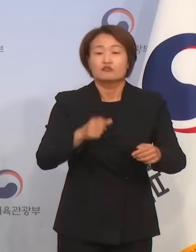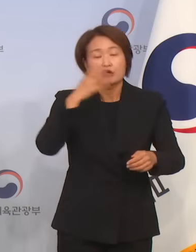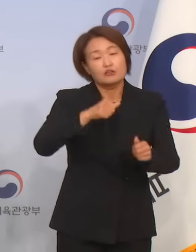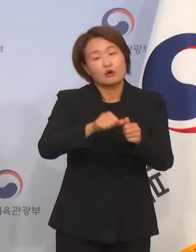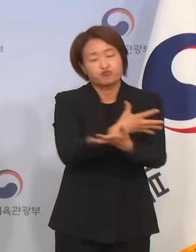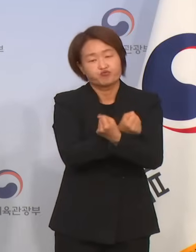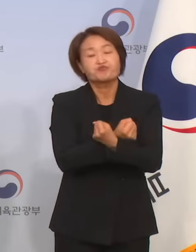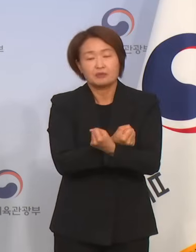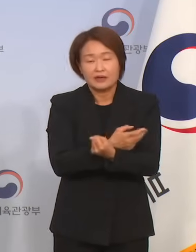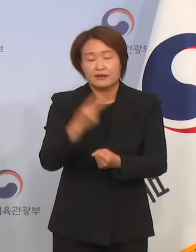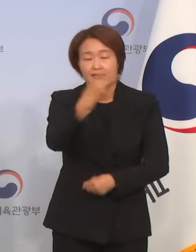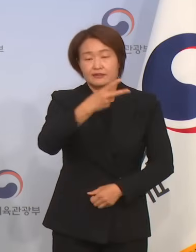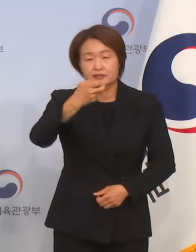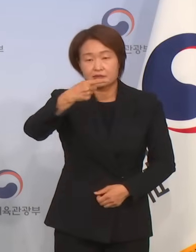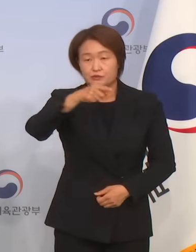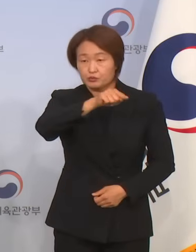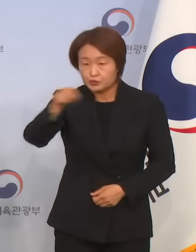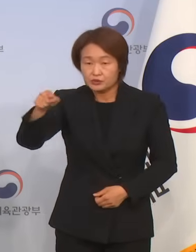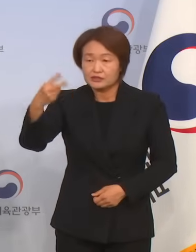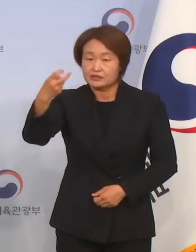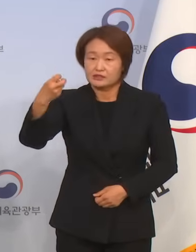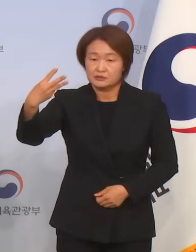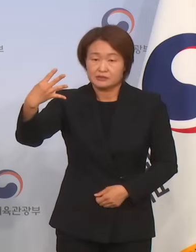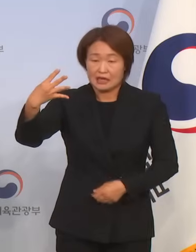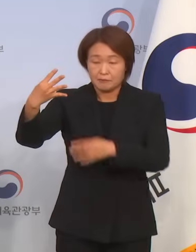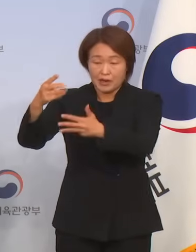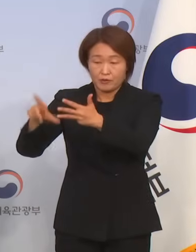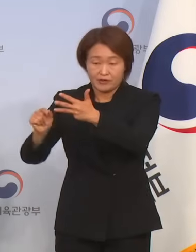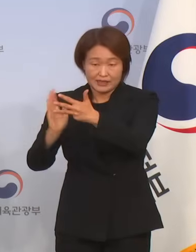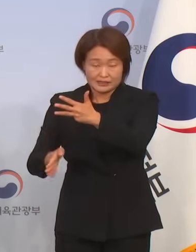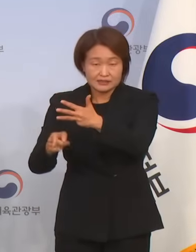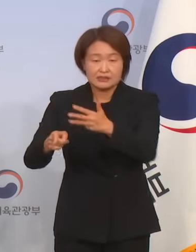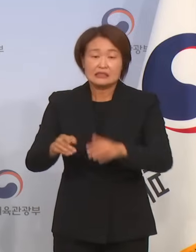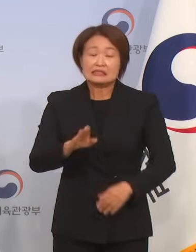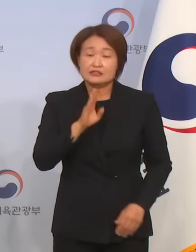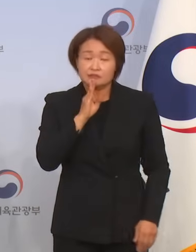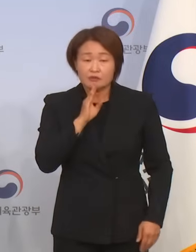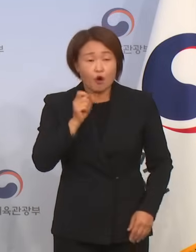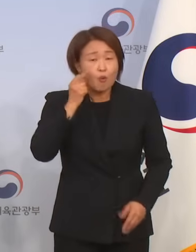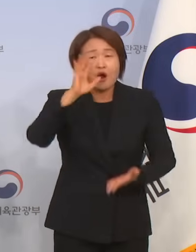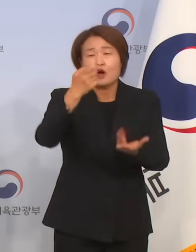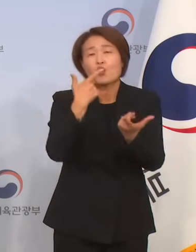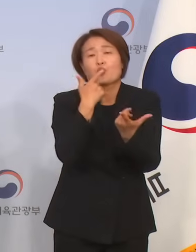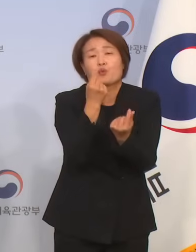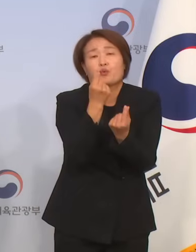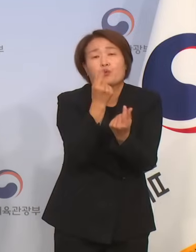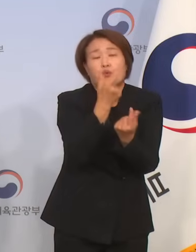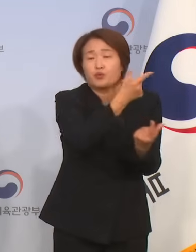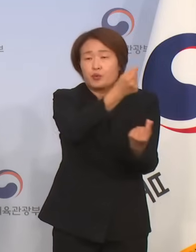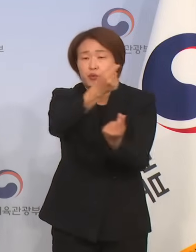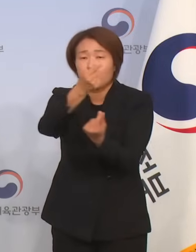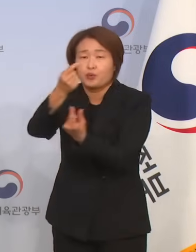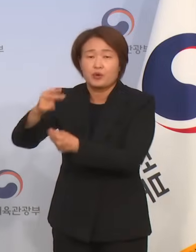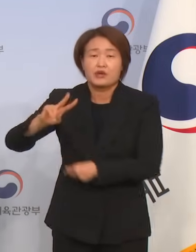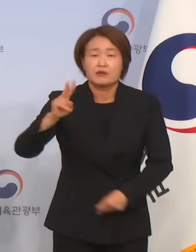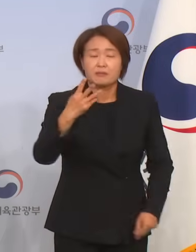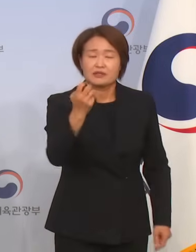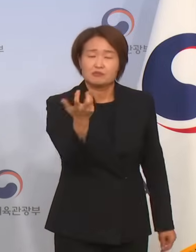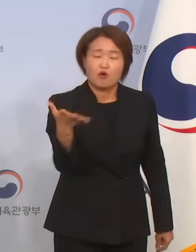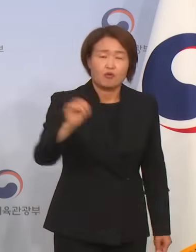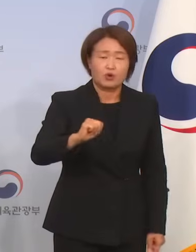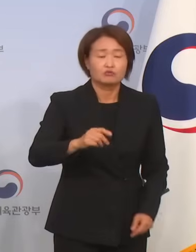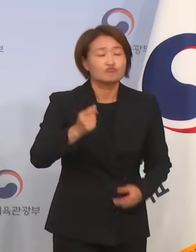체결하고 2021년부터 2024년 8월까지 사실상 급여처럼 총 28억여 원의